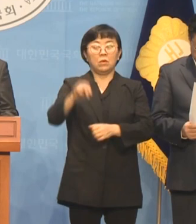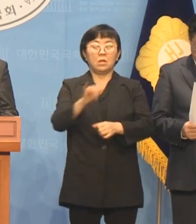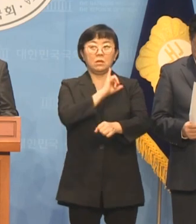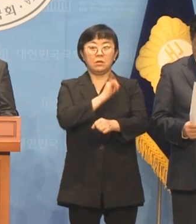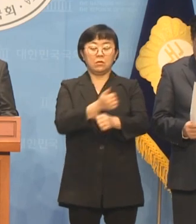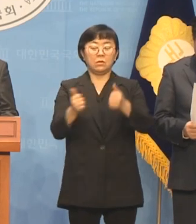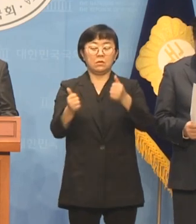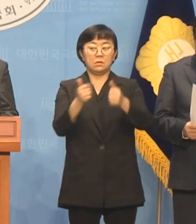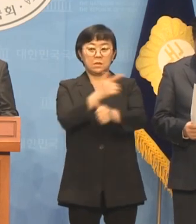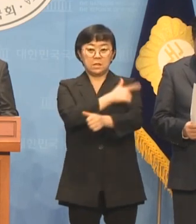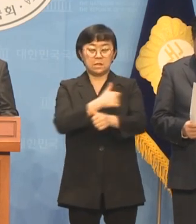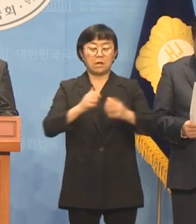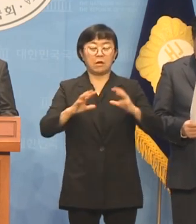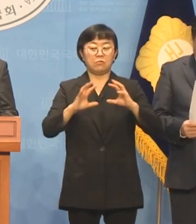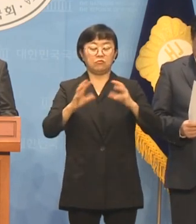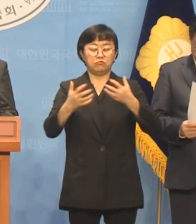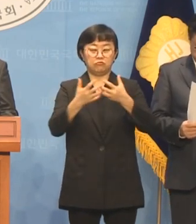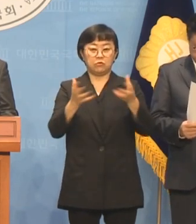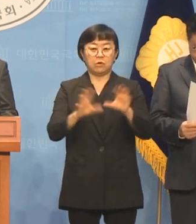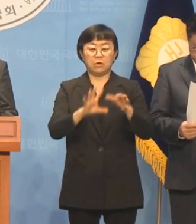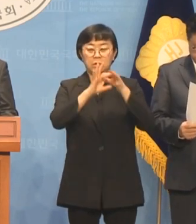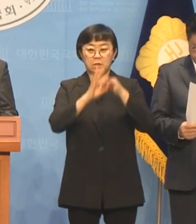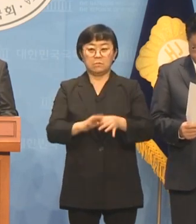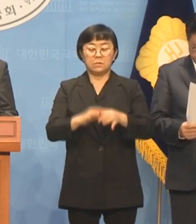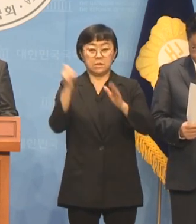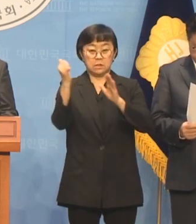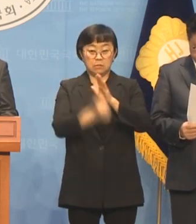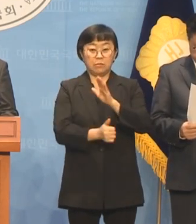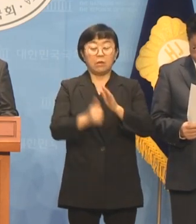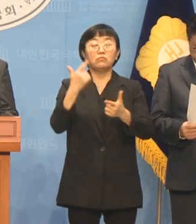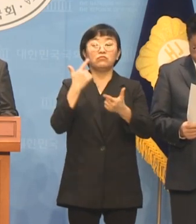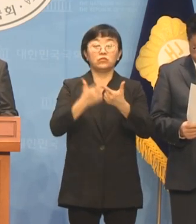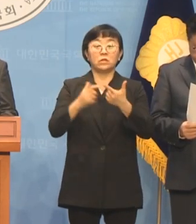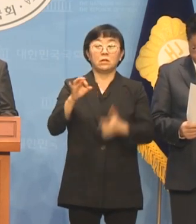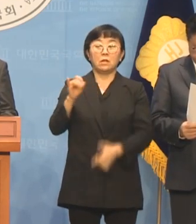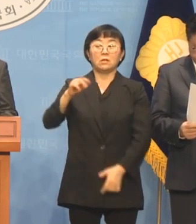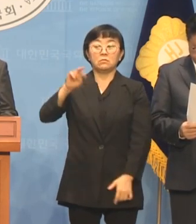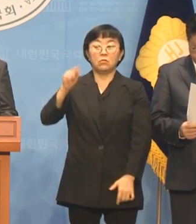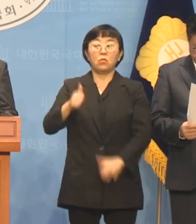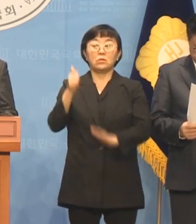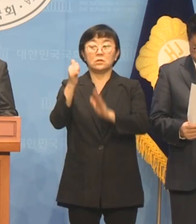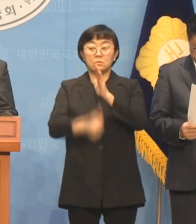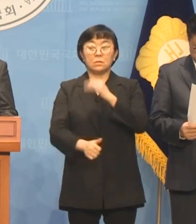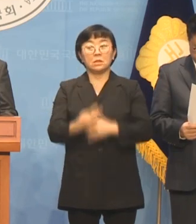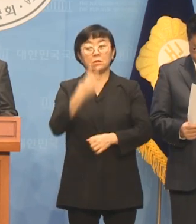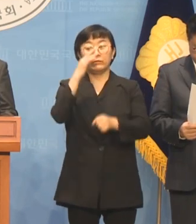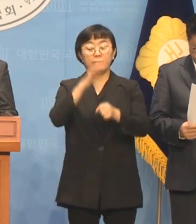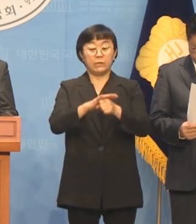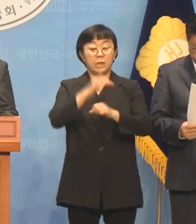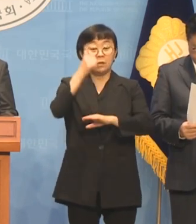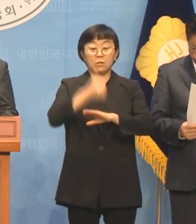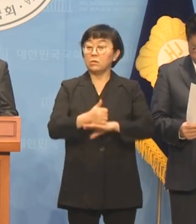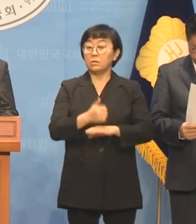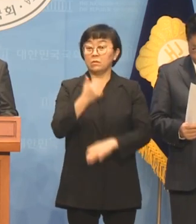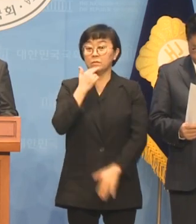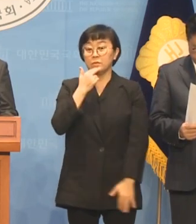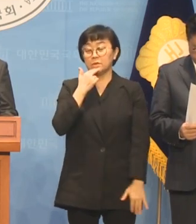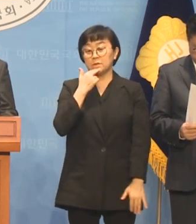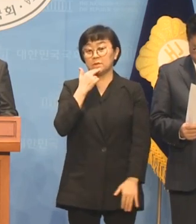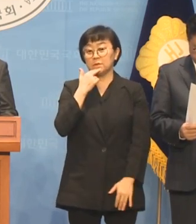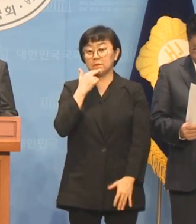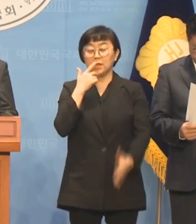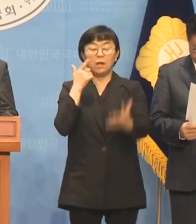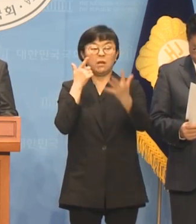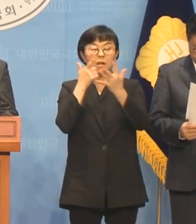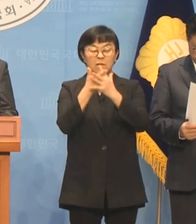유엔인권이사국 연임 실패, 부산 엑스포 유치 실패는 처참했습니다. 성과는커녕